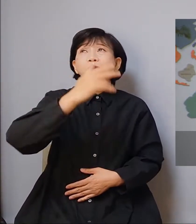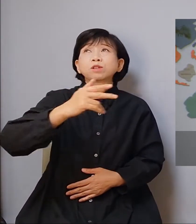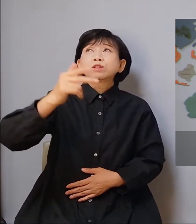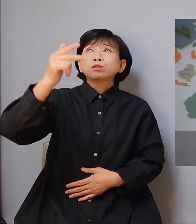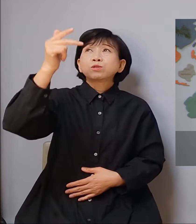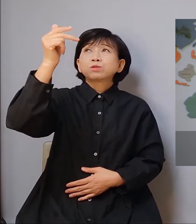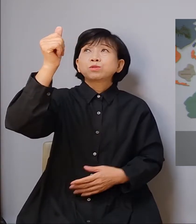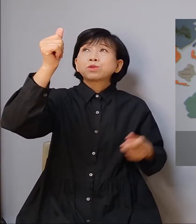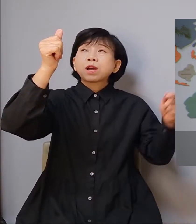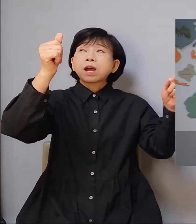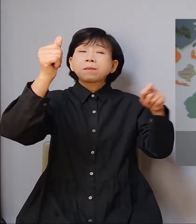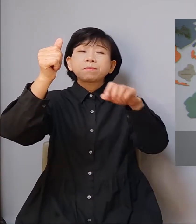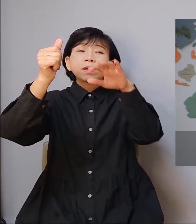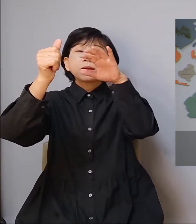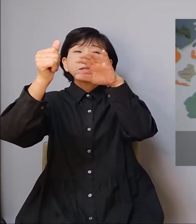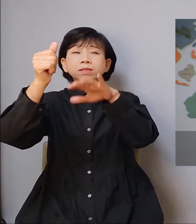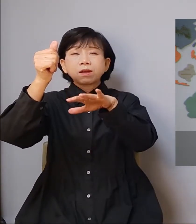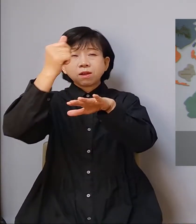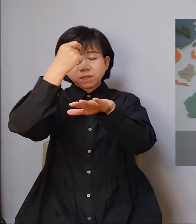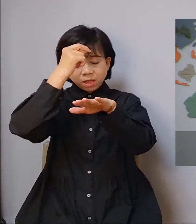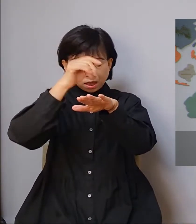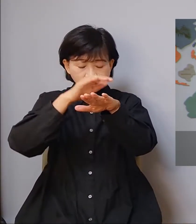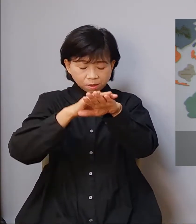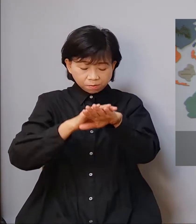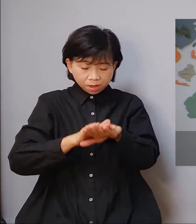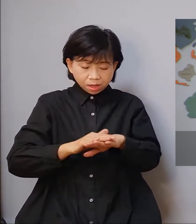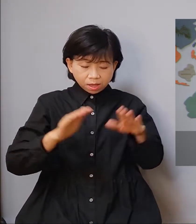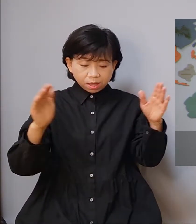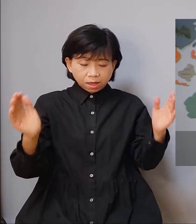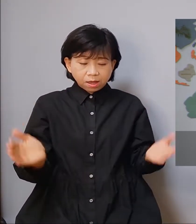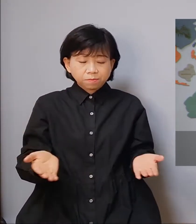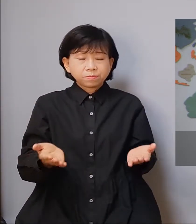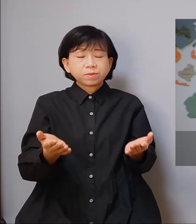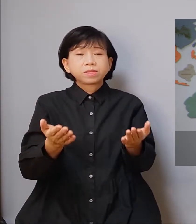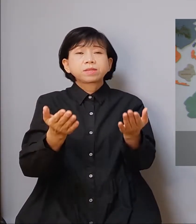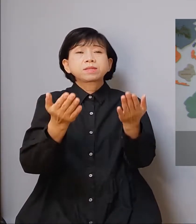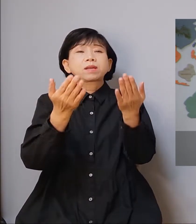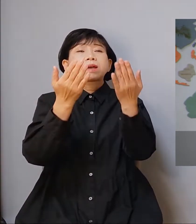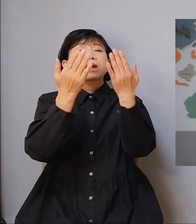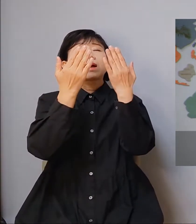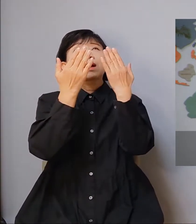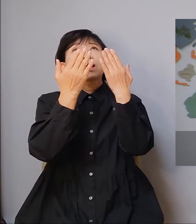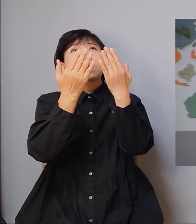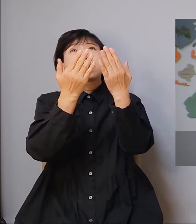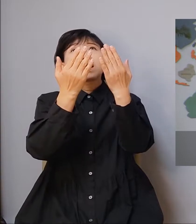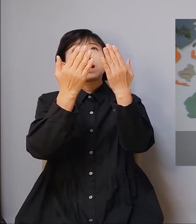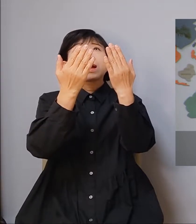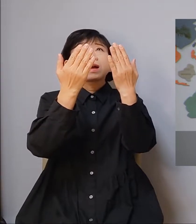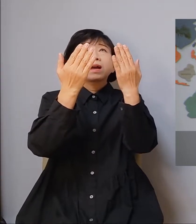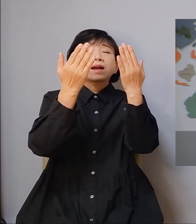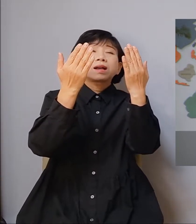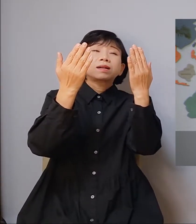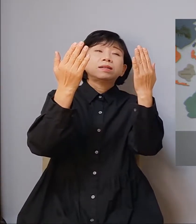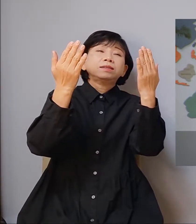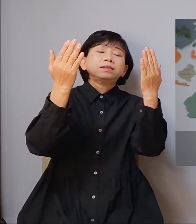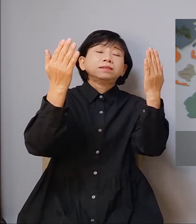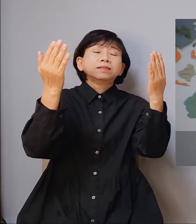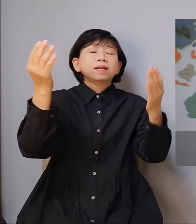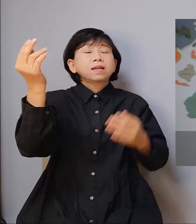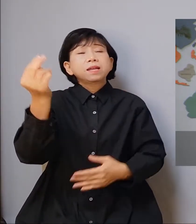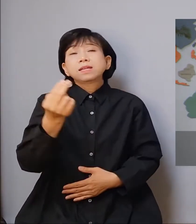때문에 주 앞에서 예배. 한 번 더 찬양할까요? 생명과 바꾼 주의